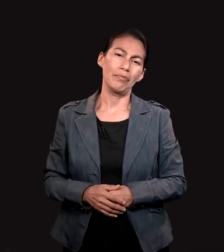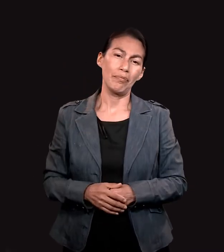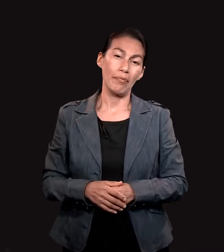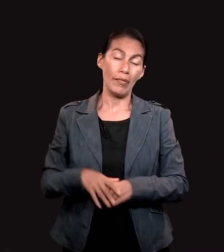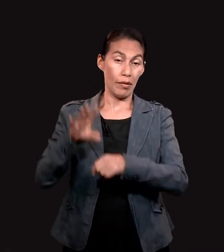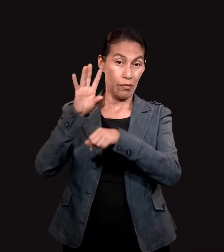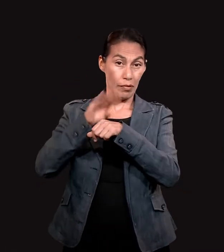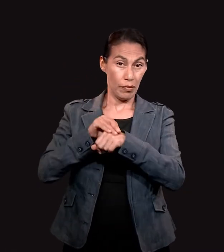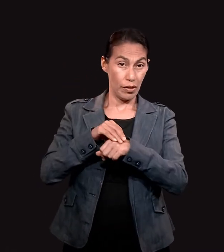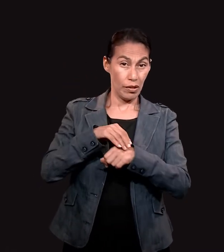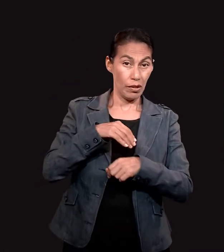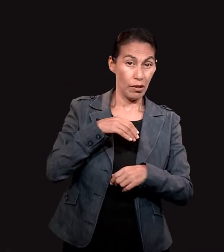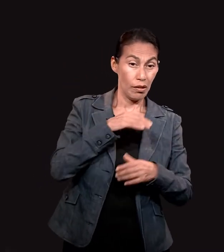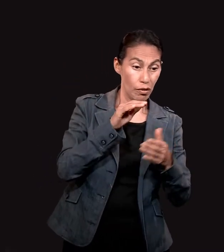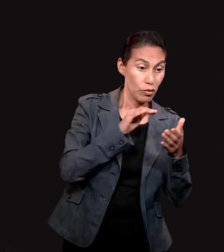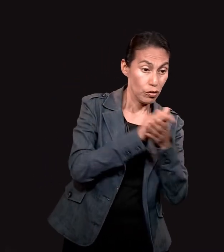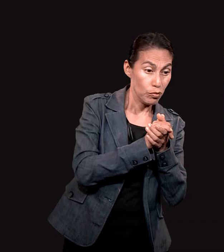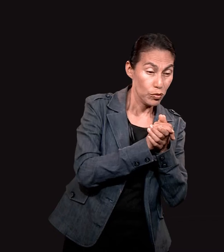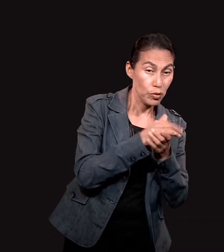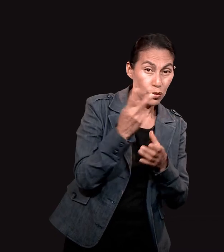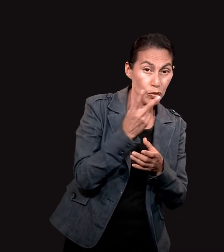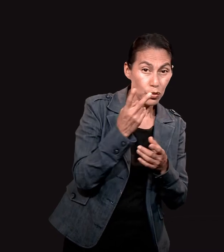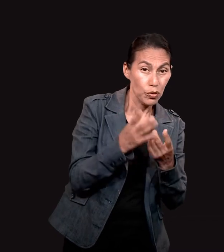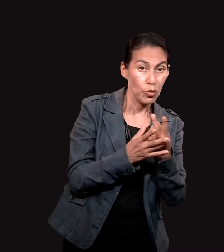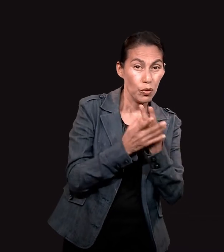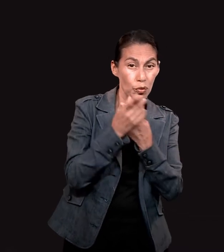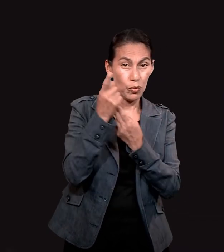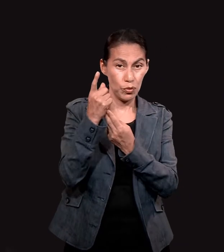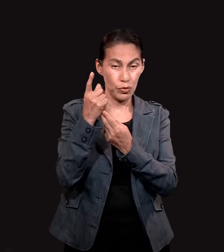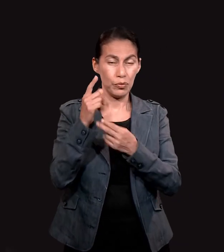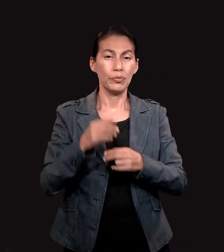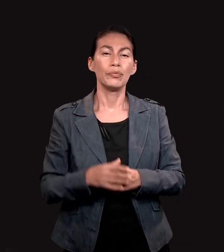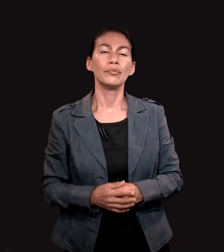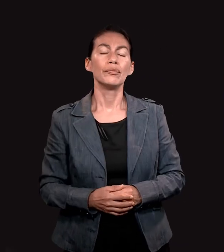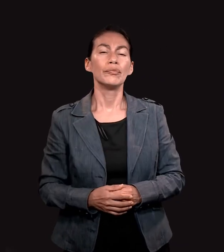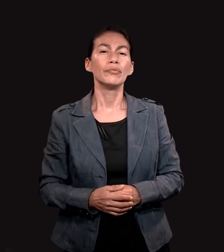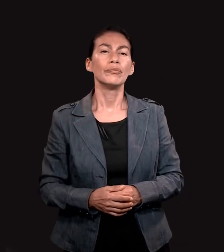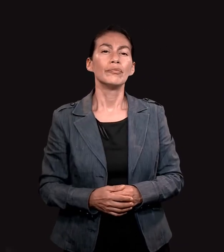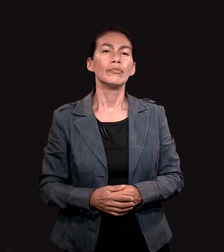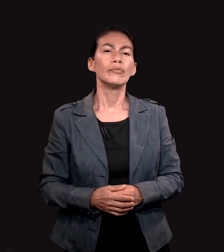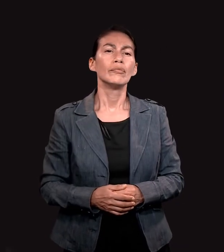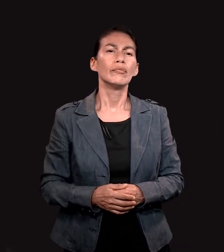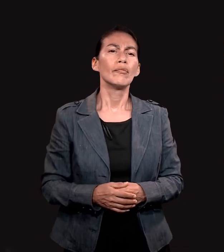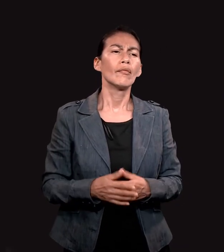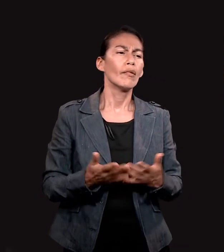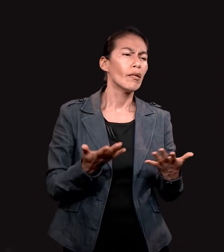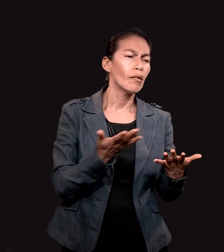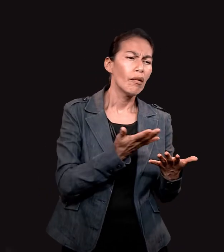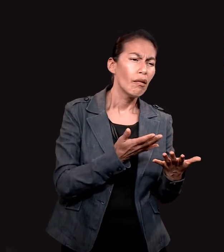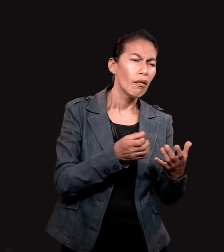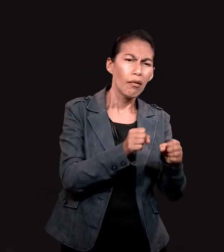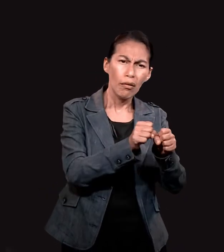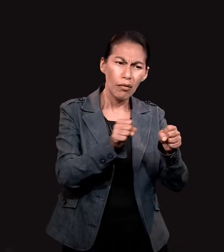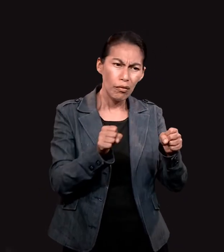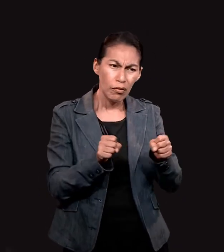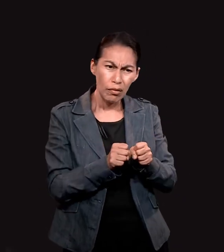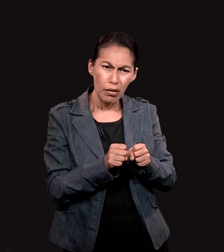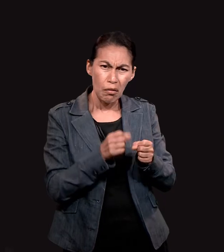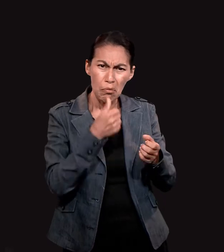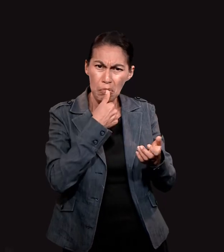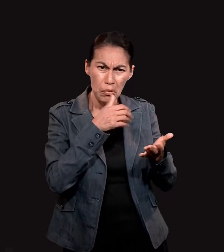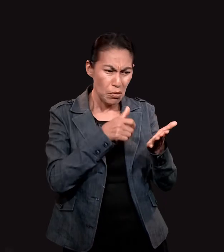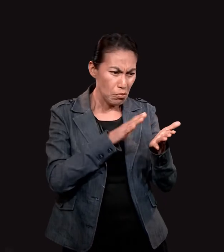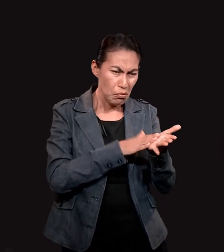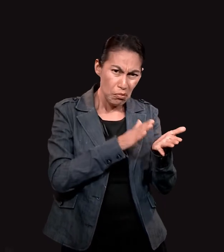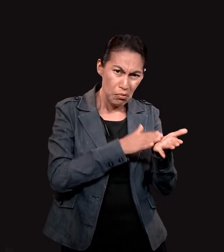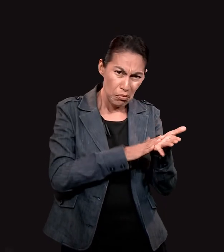que hacen que el matrimonio se una, pero no solamente a niveles de convencionalismo social